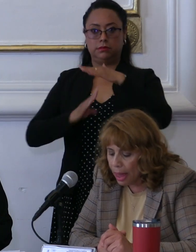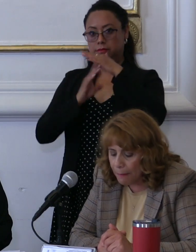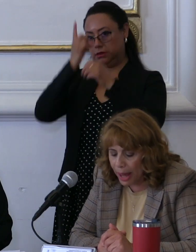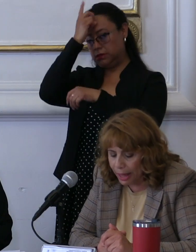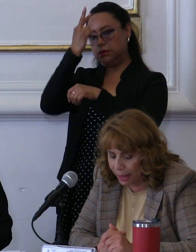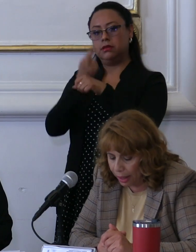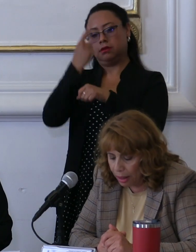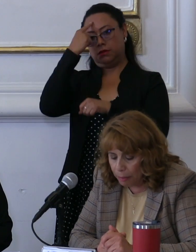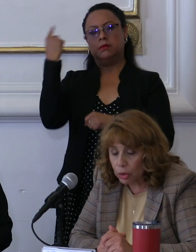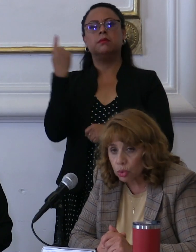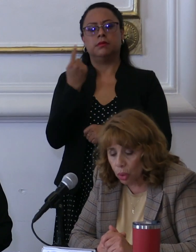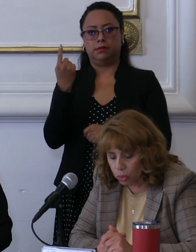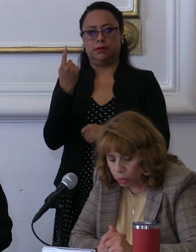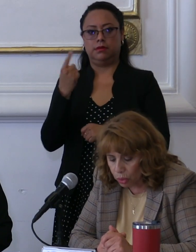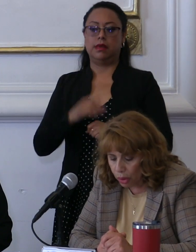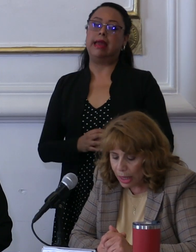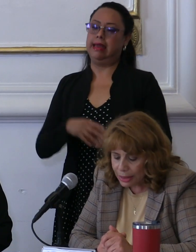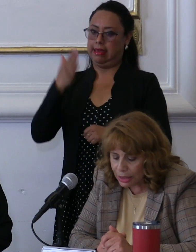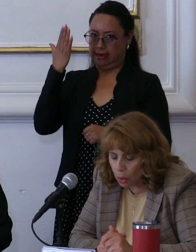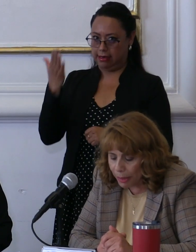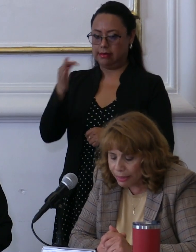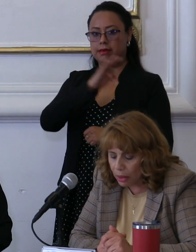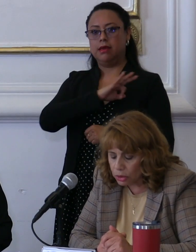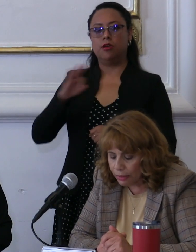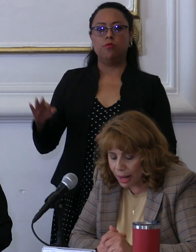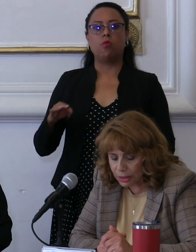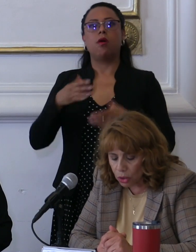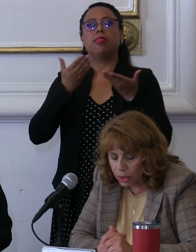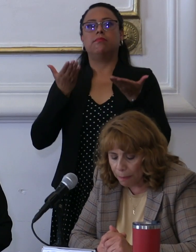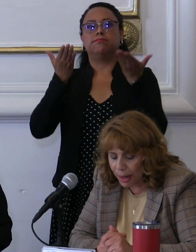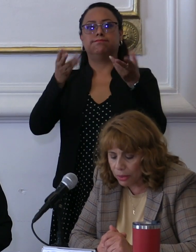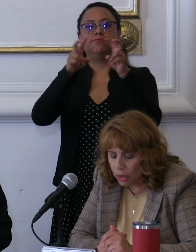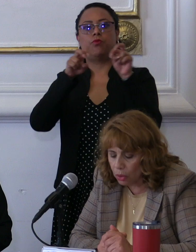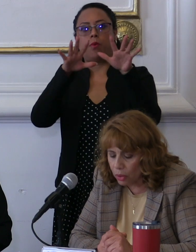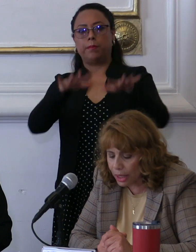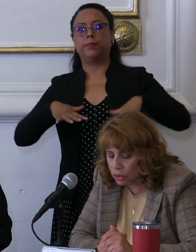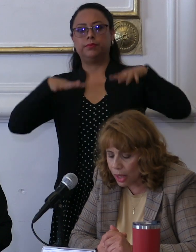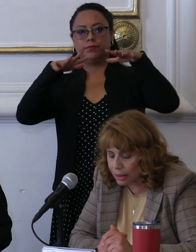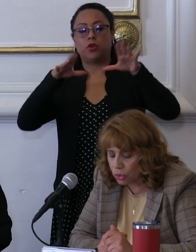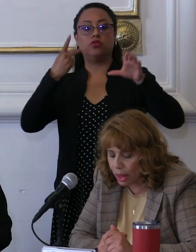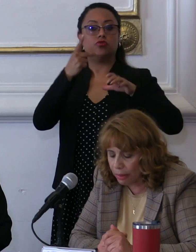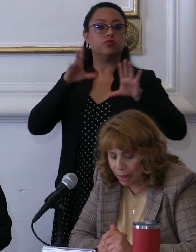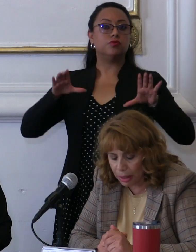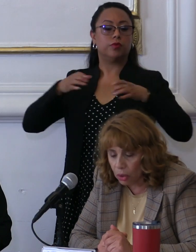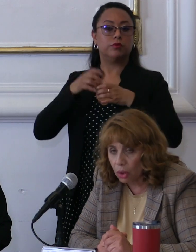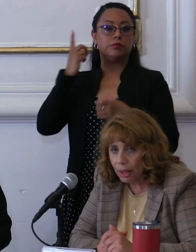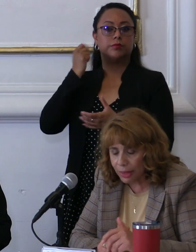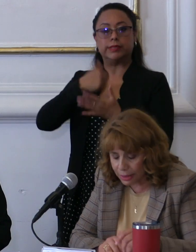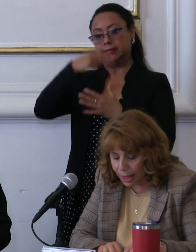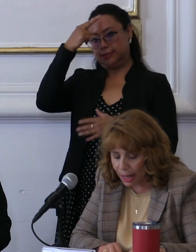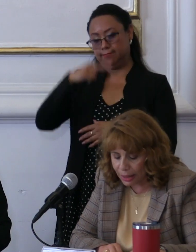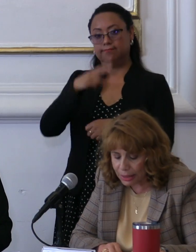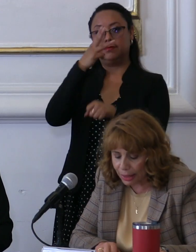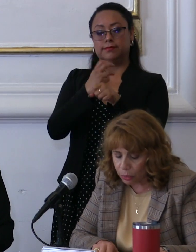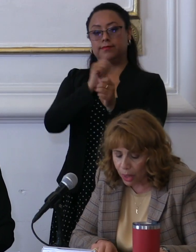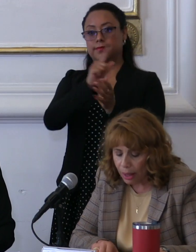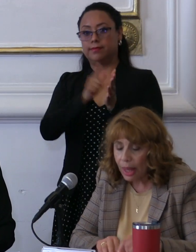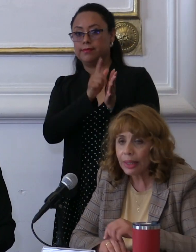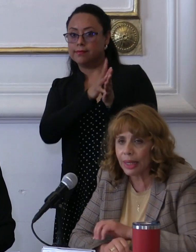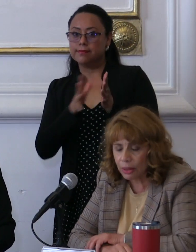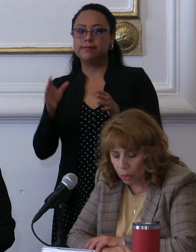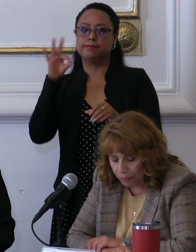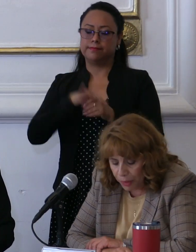Directiva para que, por su conducto, se someta a consideración del Pleno del Congreso de la Ciudad de México, tercera